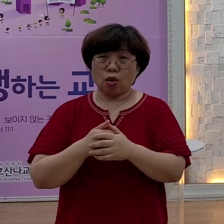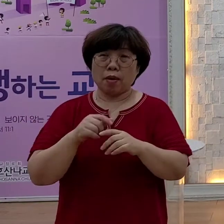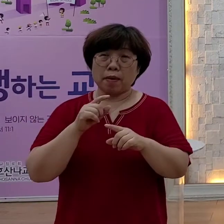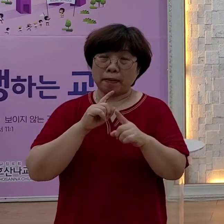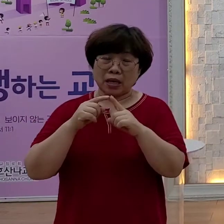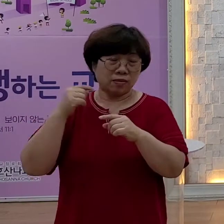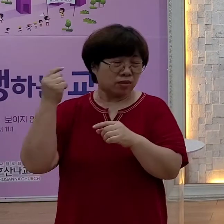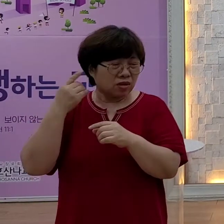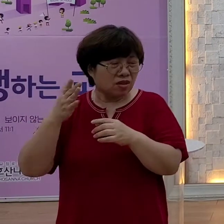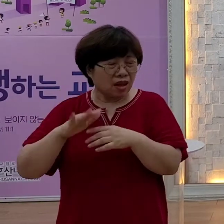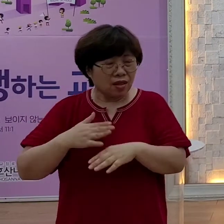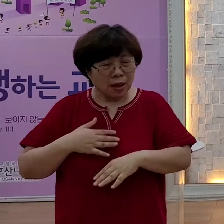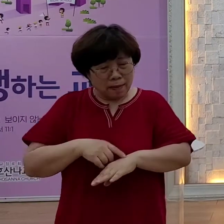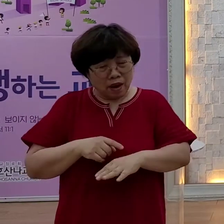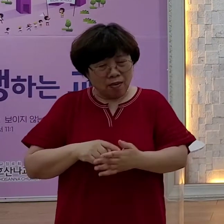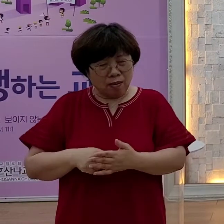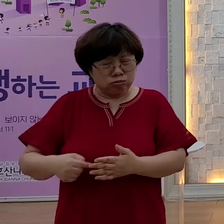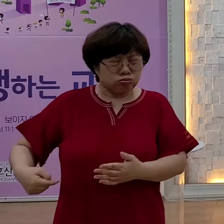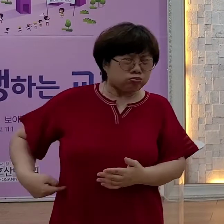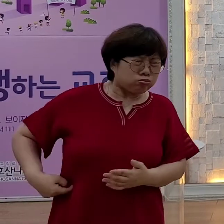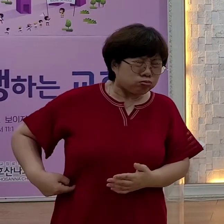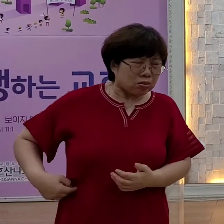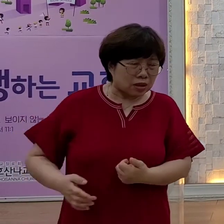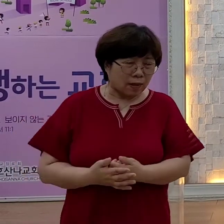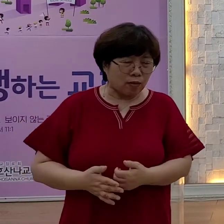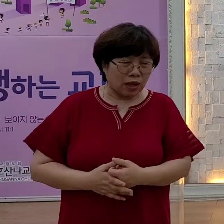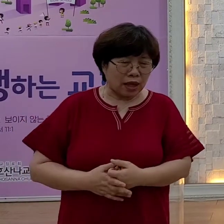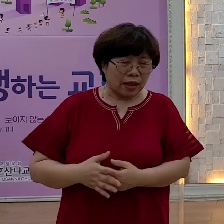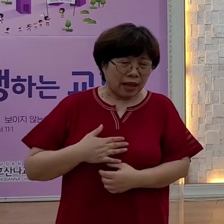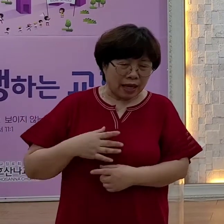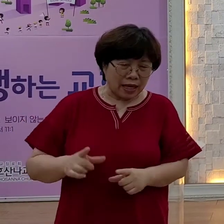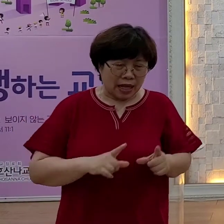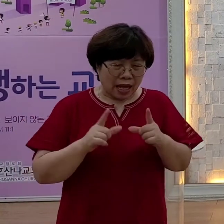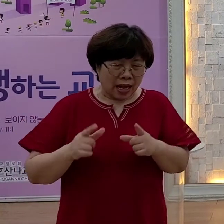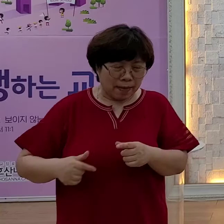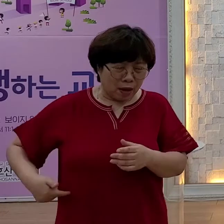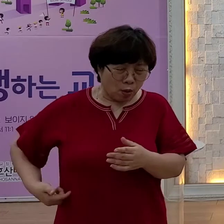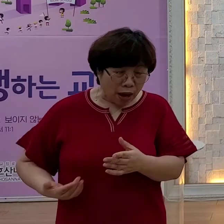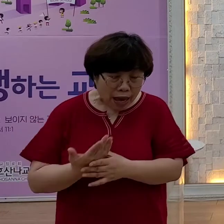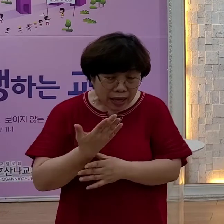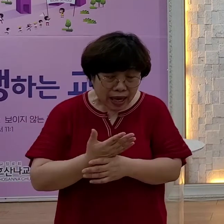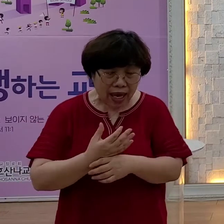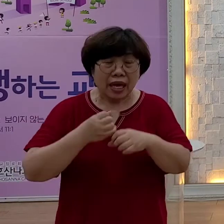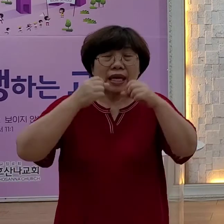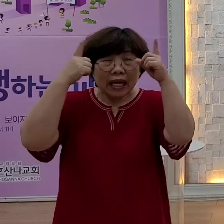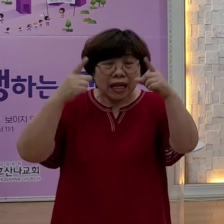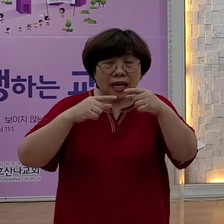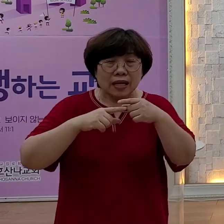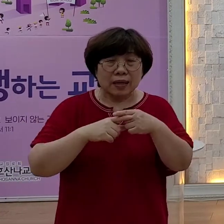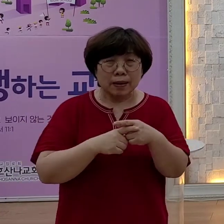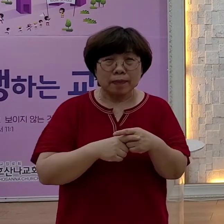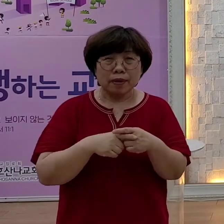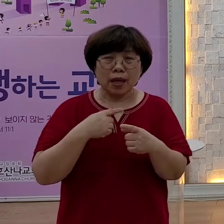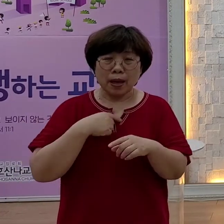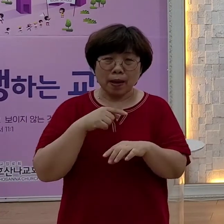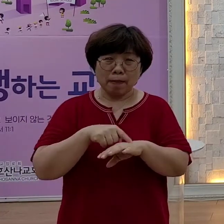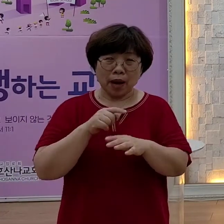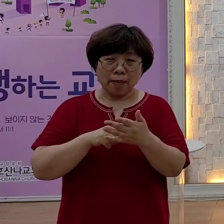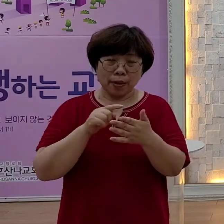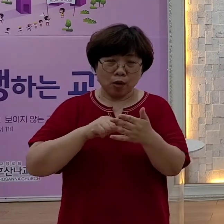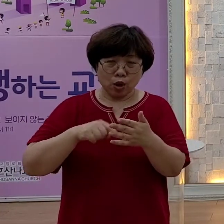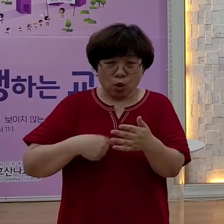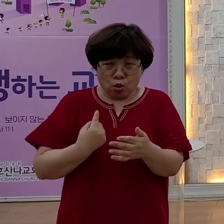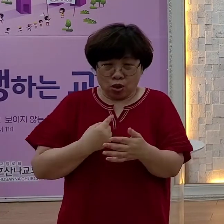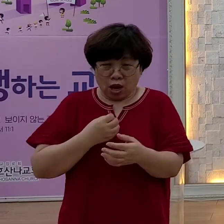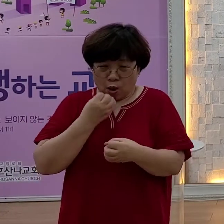찔림이 있어서 앞으로는 내가 그렇게 살면 안 되겠다 라고 깨닫든지 내가 그러면 이렇게 해야 되겠다라는